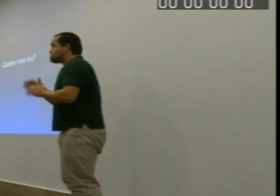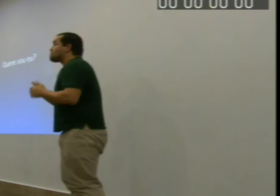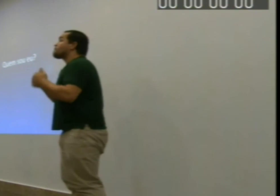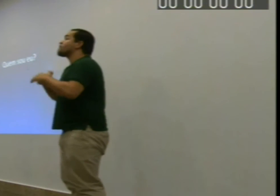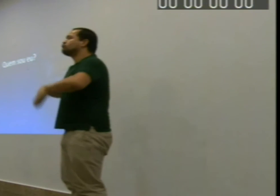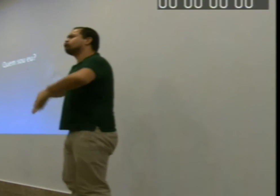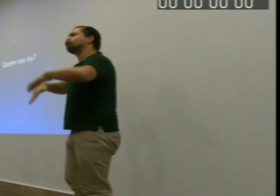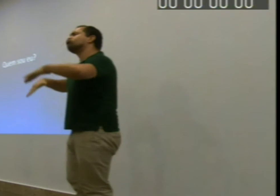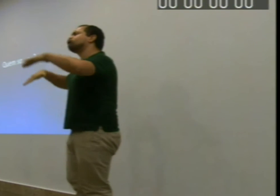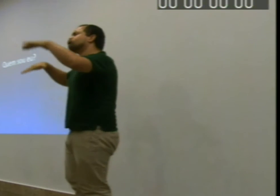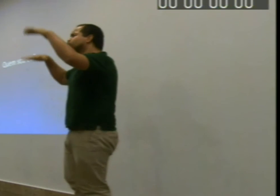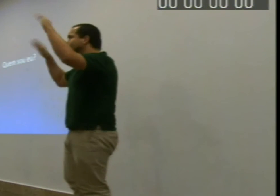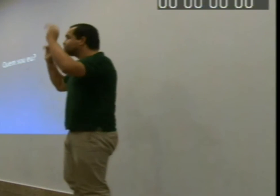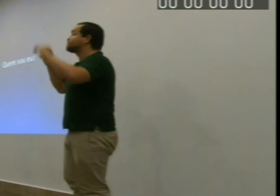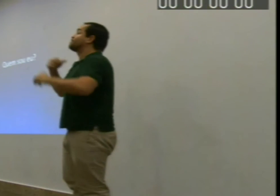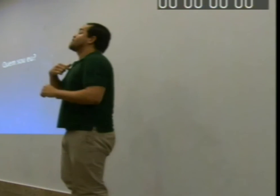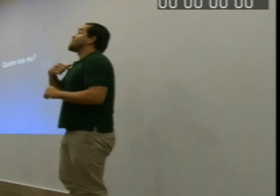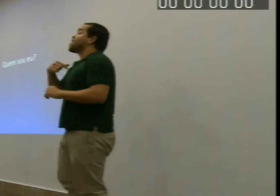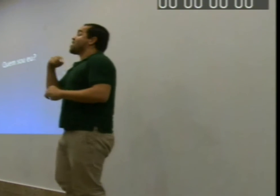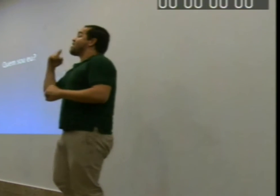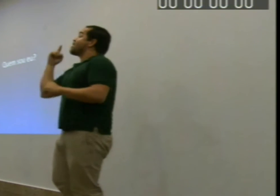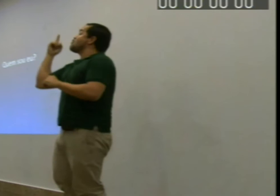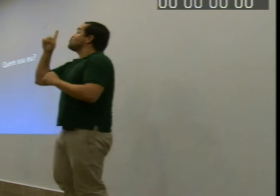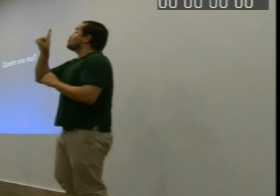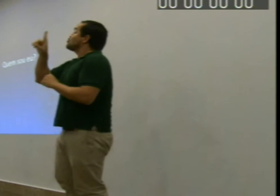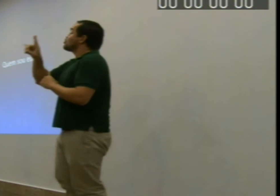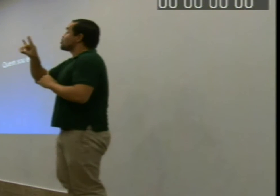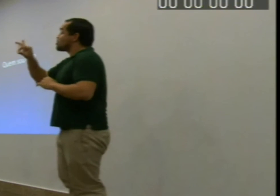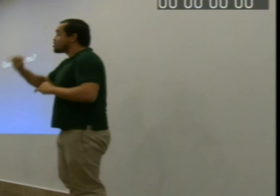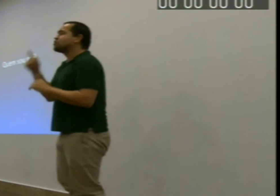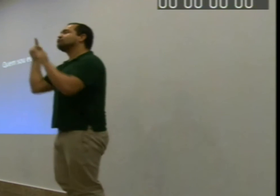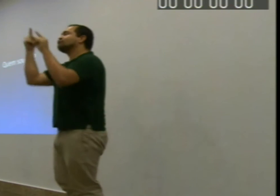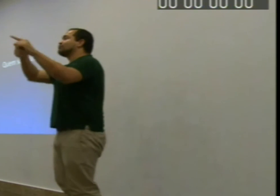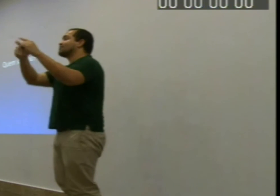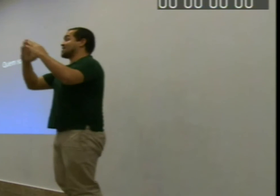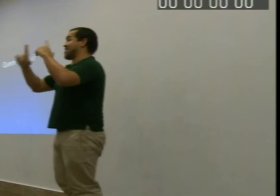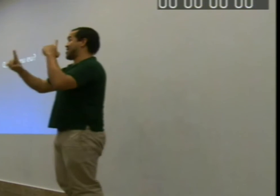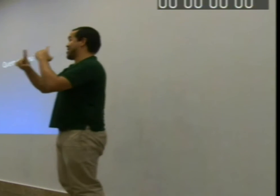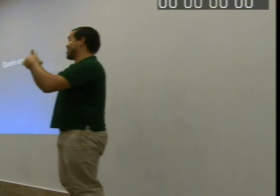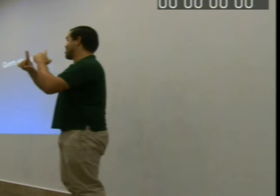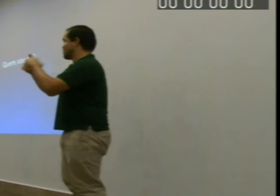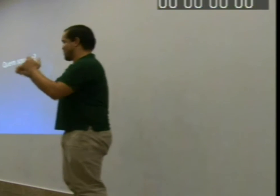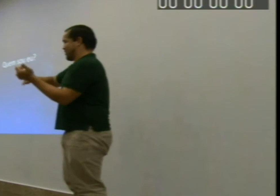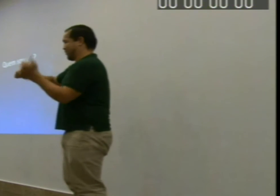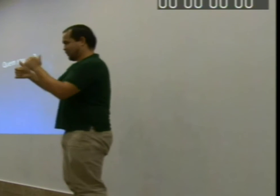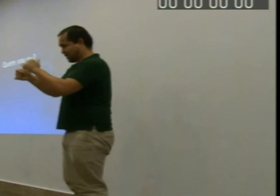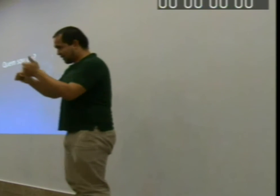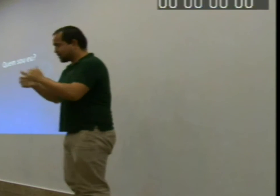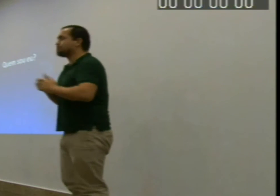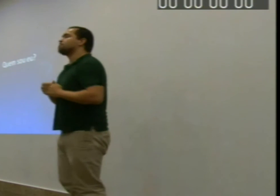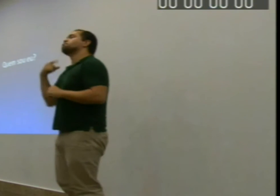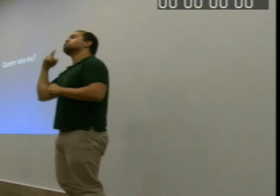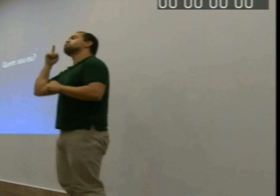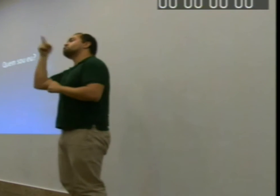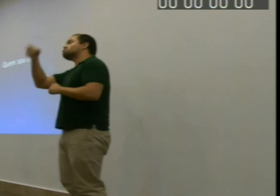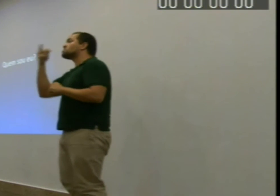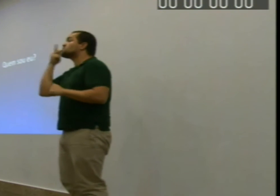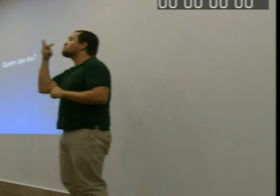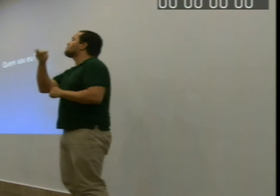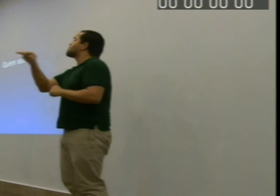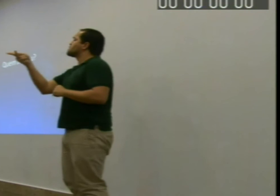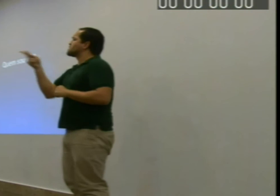não tinha muitos amigos e aí nós crescemos Foi então que um dia eu fui até a igreja batista